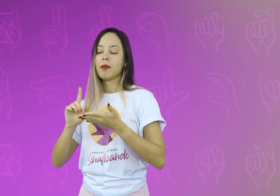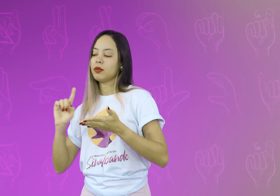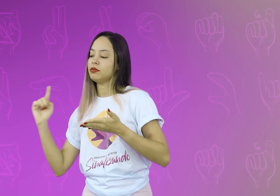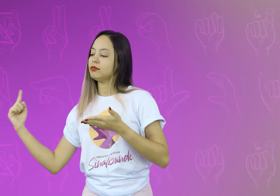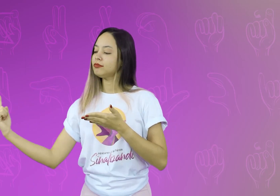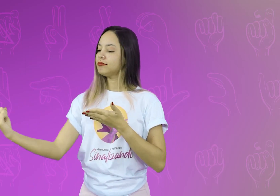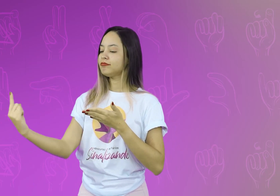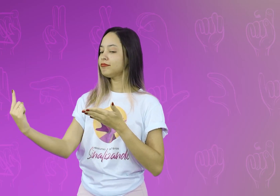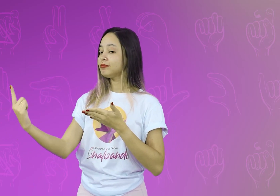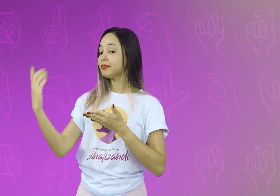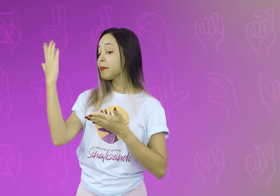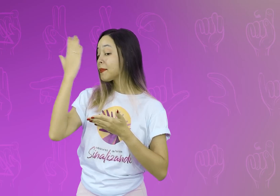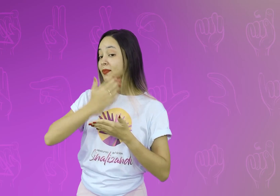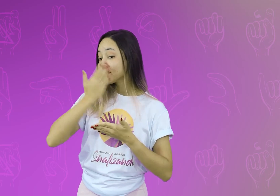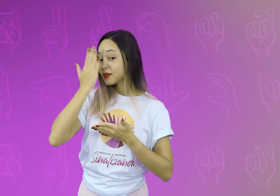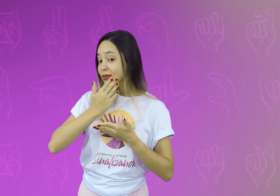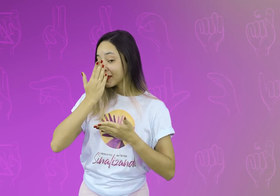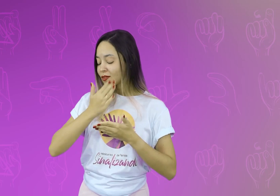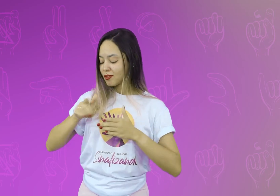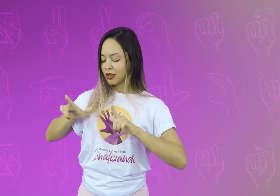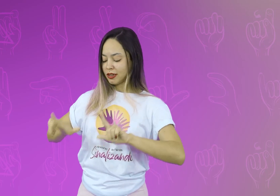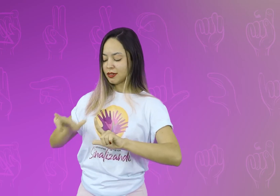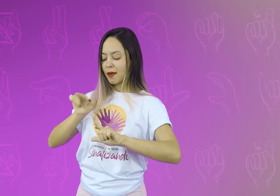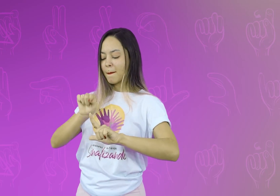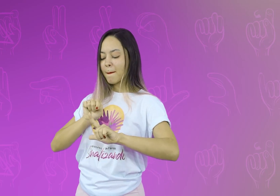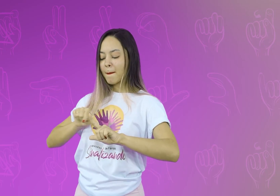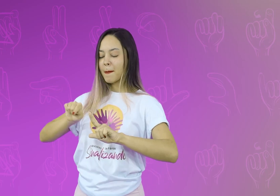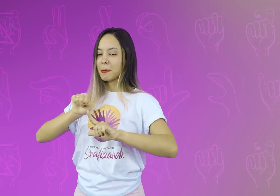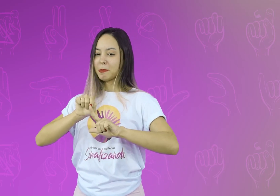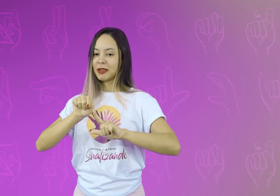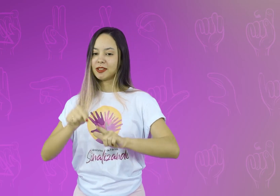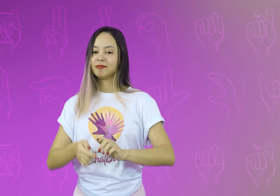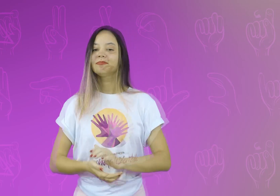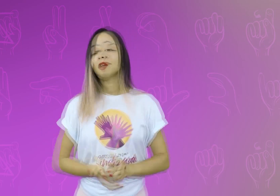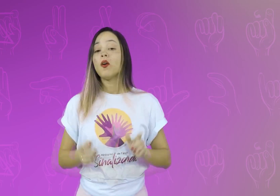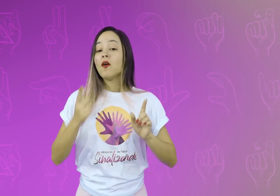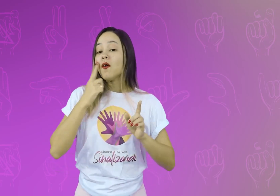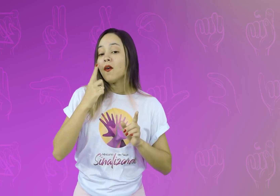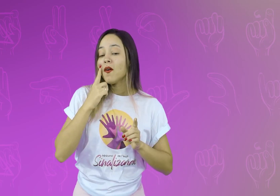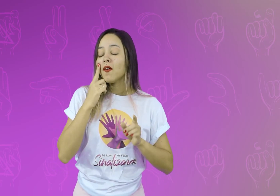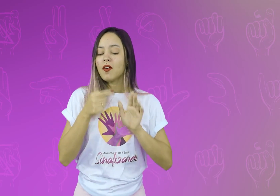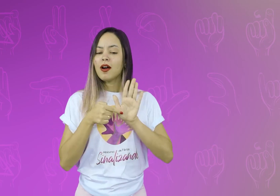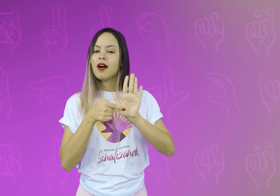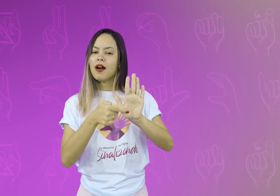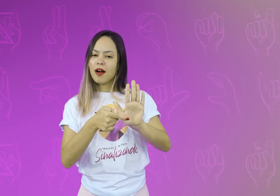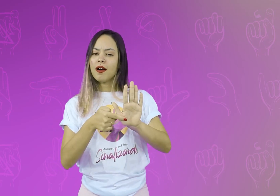fica ao lado, ele fica mais ou menos atrás, para que ele não consiga ter essa visualização, certo?